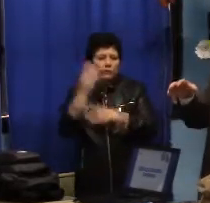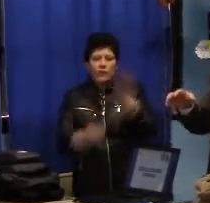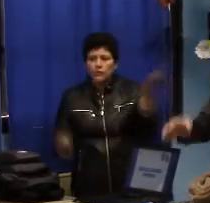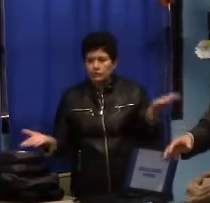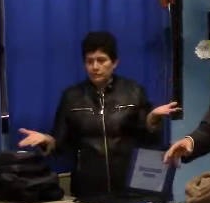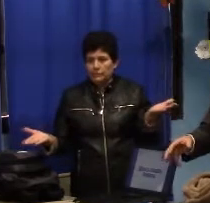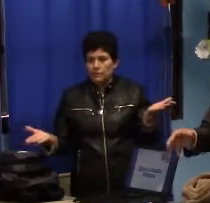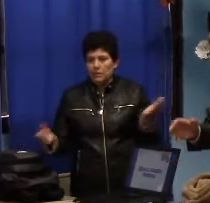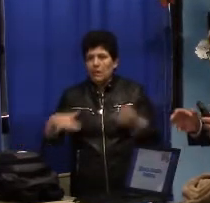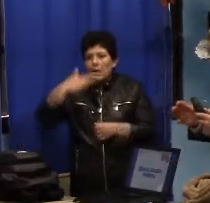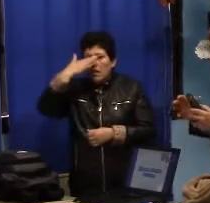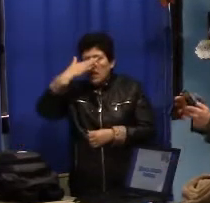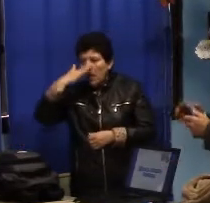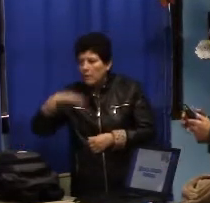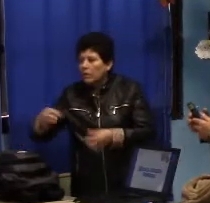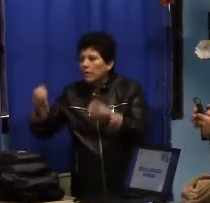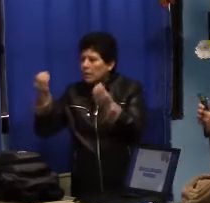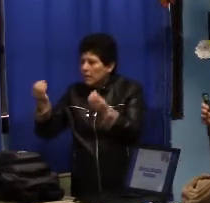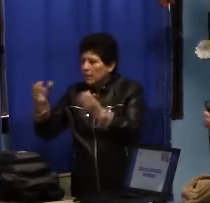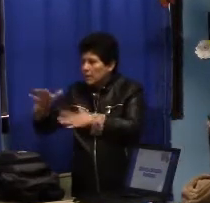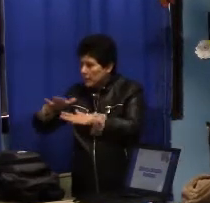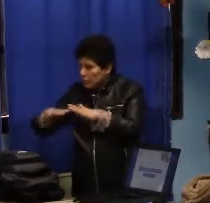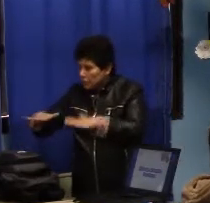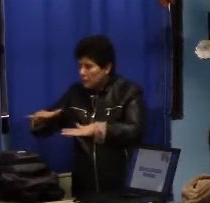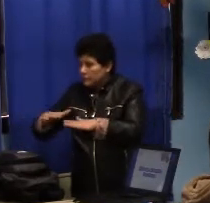Después de ese chasco, que Cristo no vino,